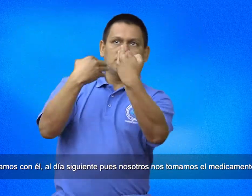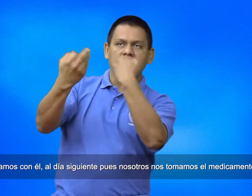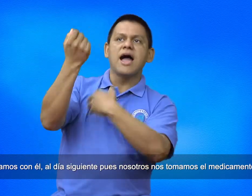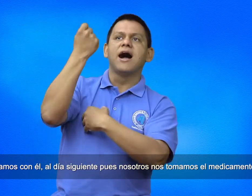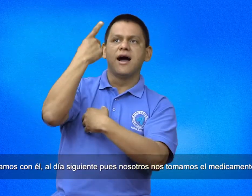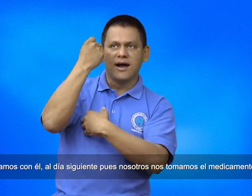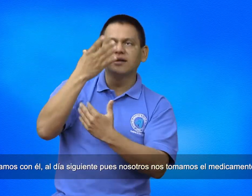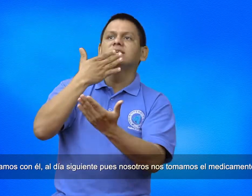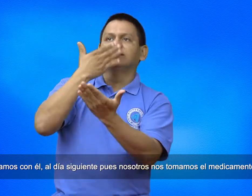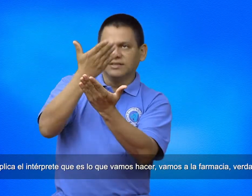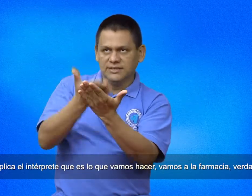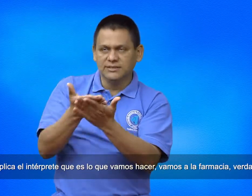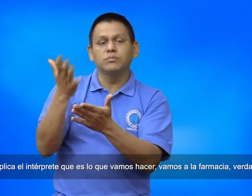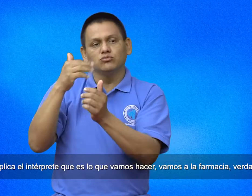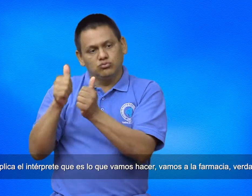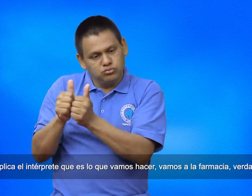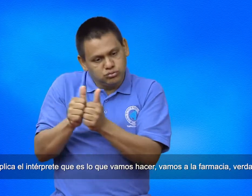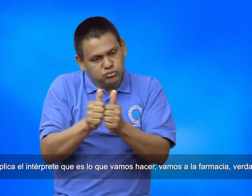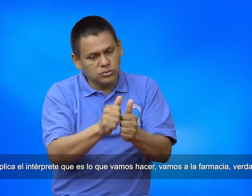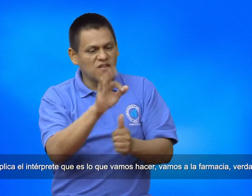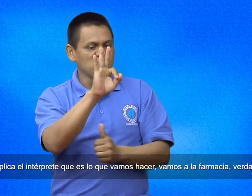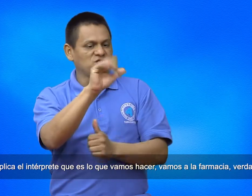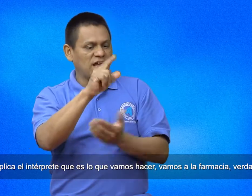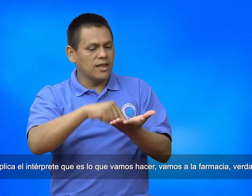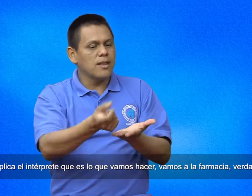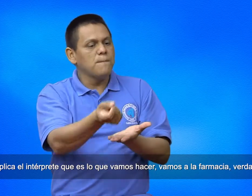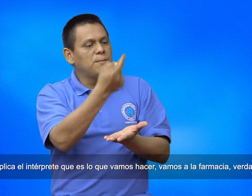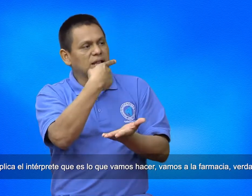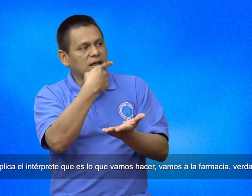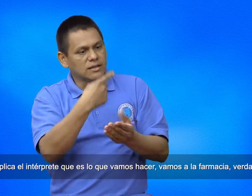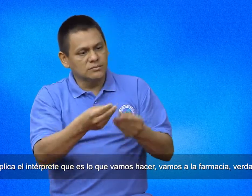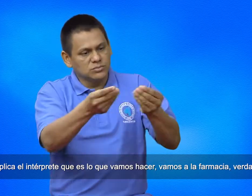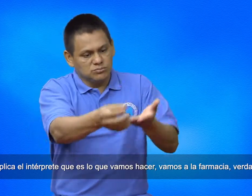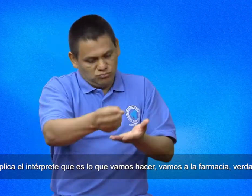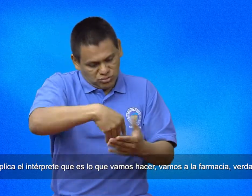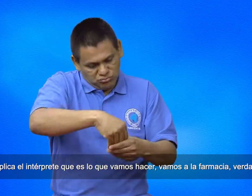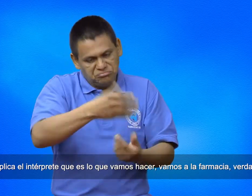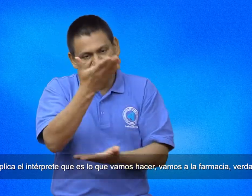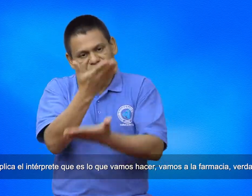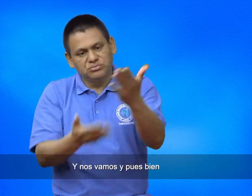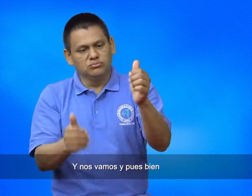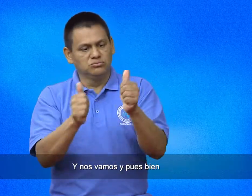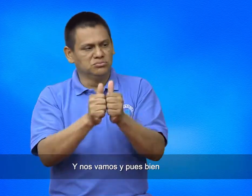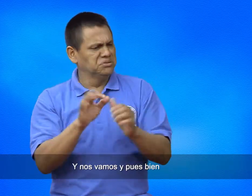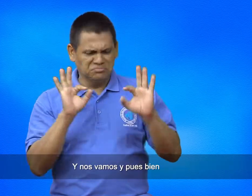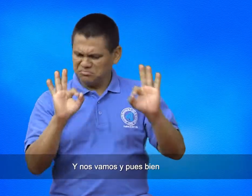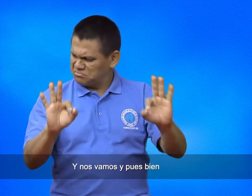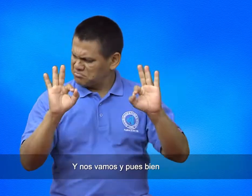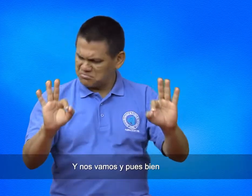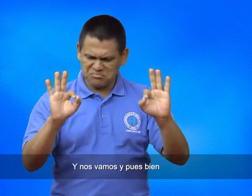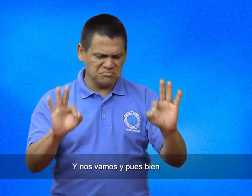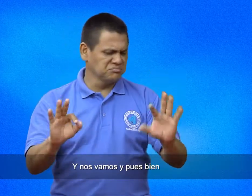tomamos el medicamento nos explica el intérprete qué es lo que vamos a hacer vamos a la farmacia verdad y nos vamos y pues